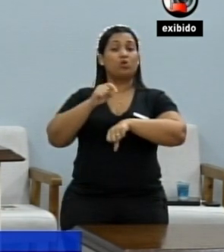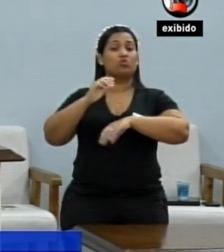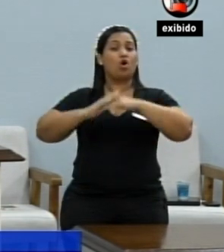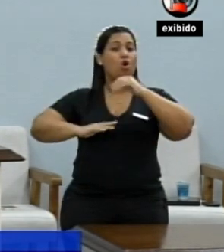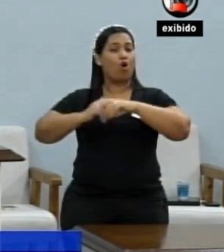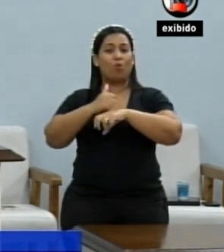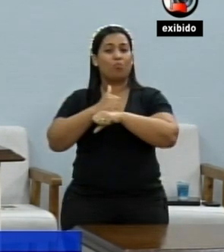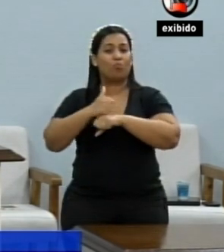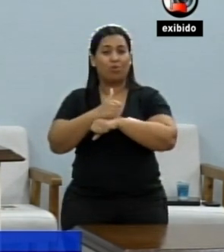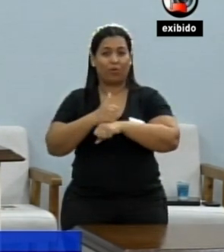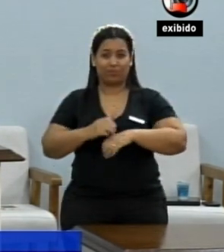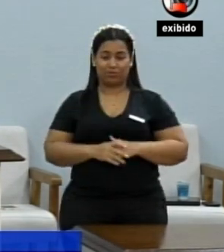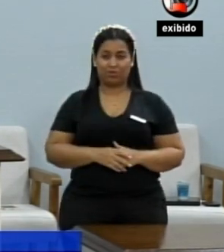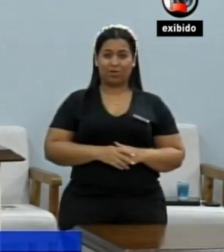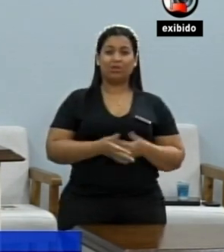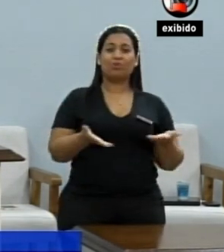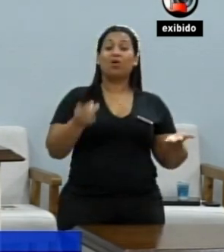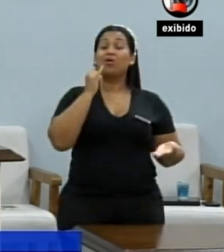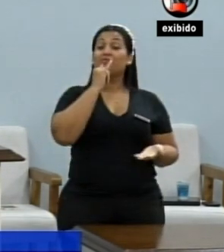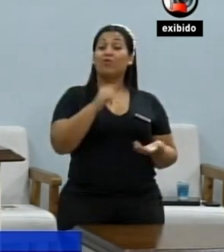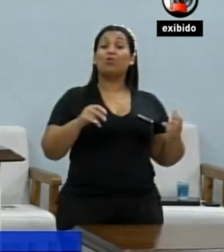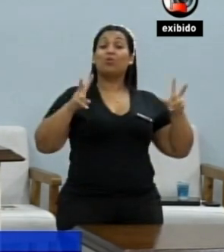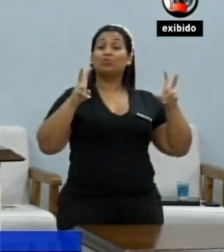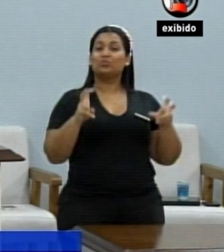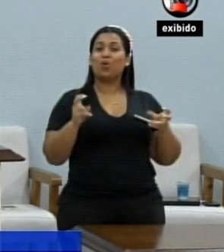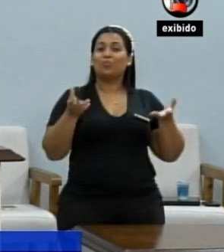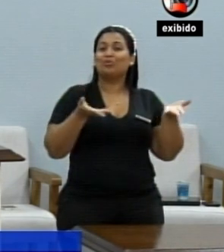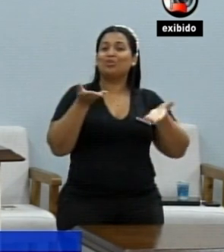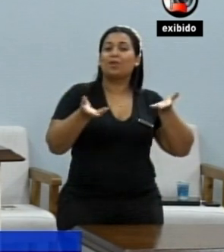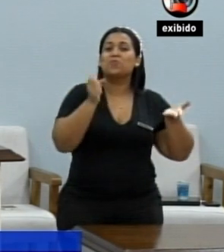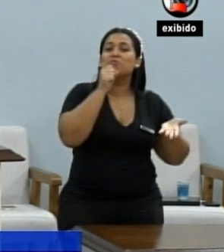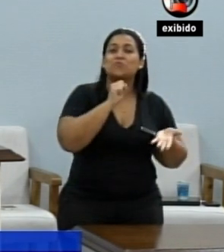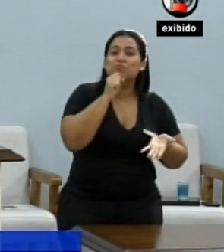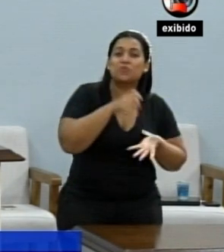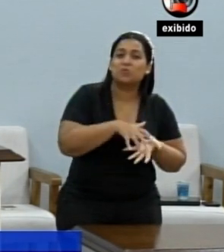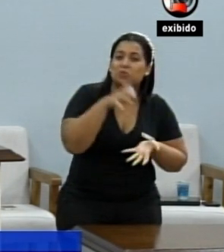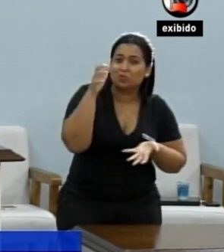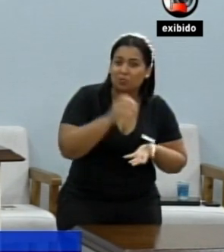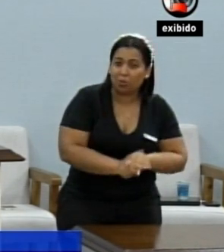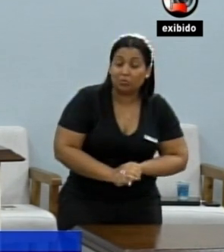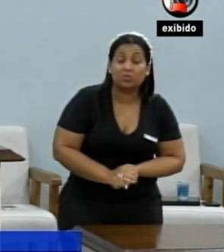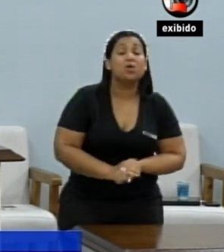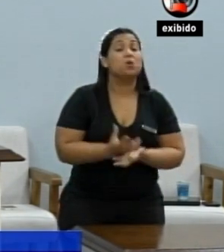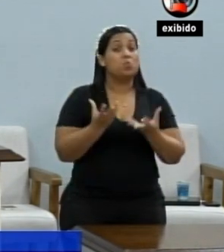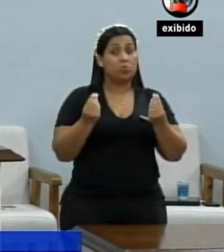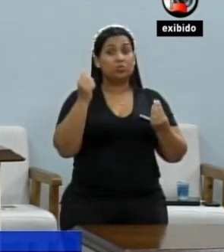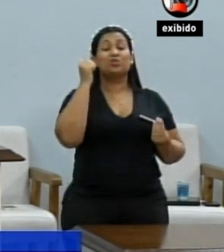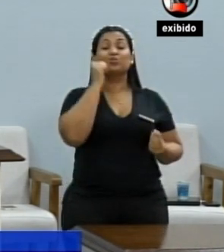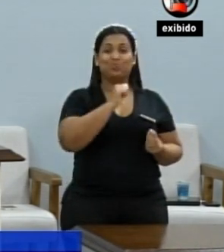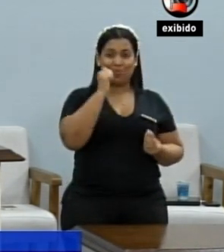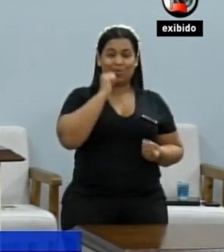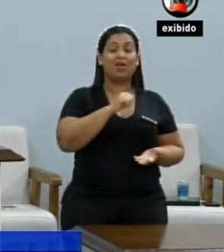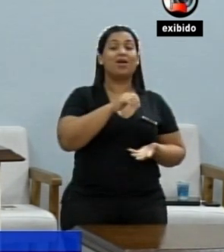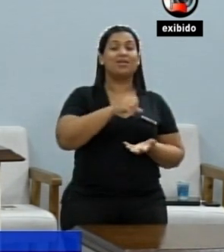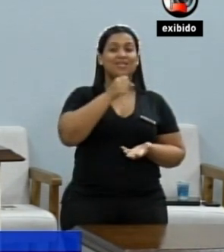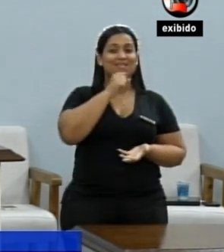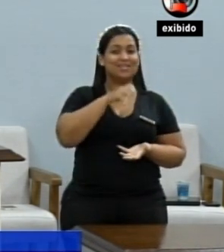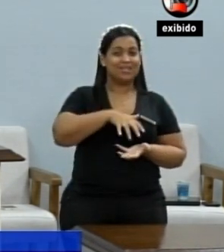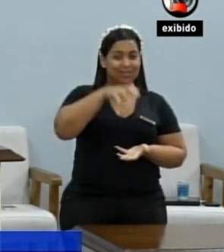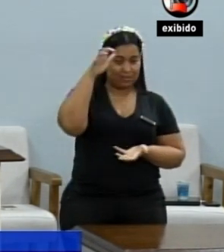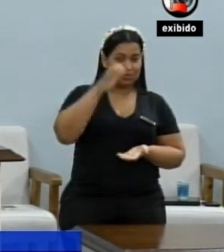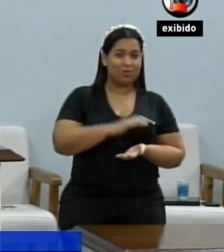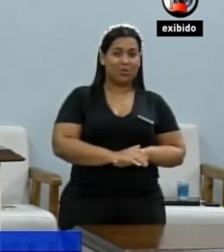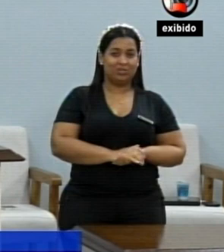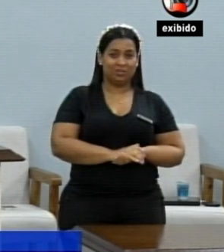A gente acabou de aqui ter um relato sobre o tratamento com os idosos e muitas mulheres idosas são relegadas, né,